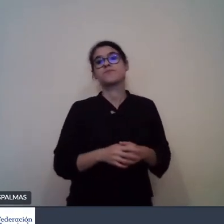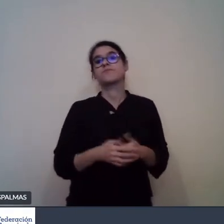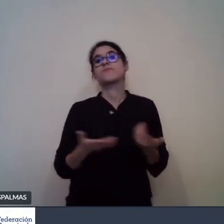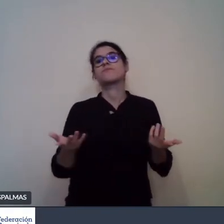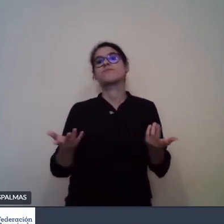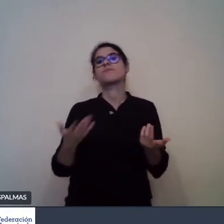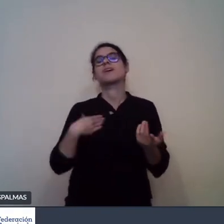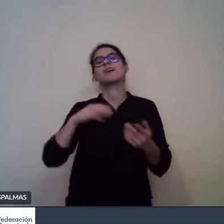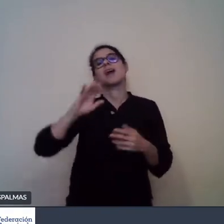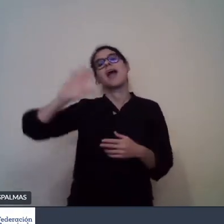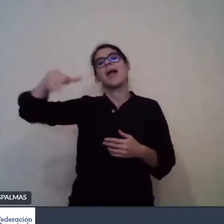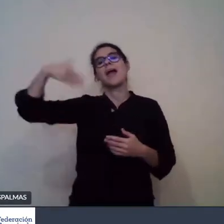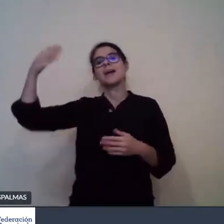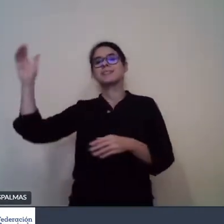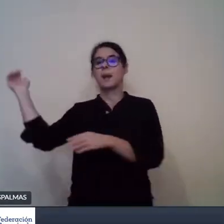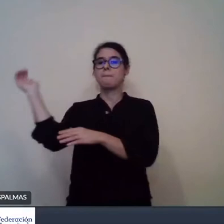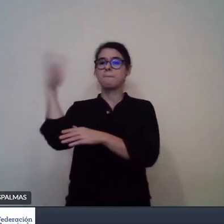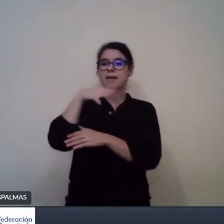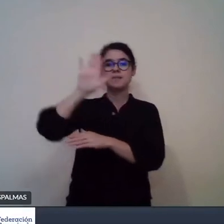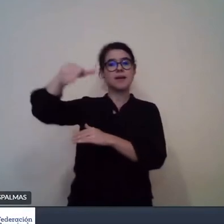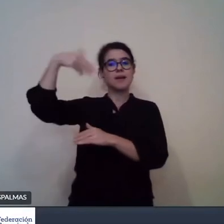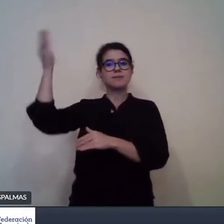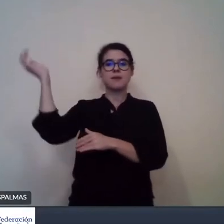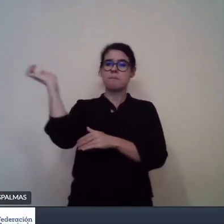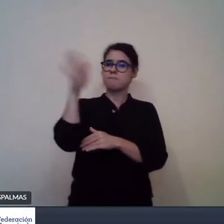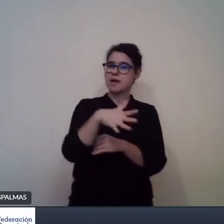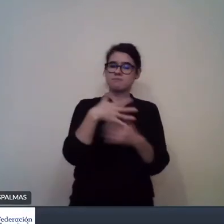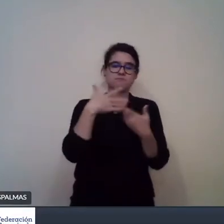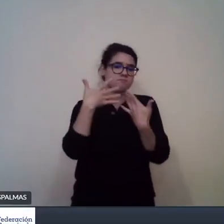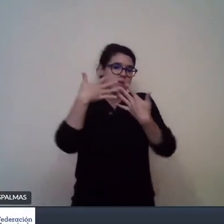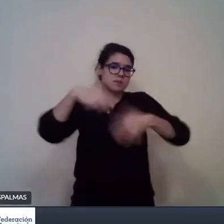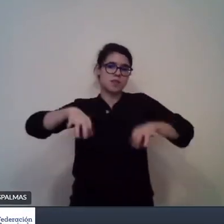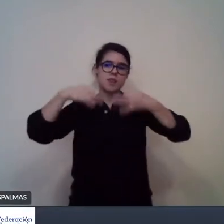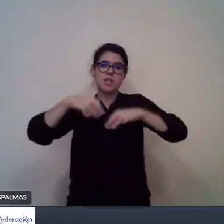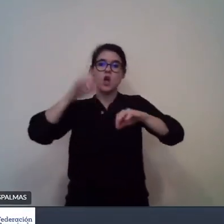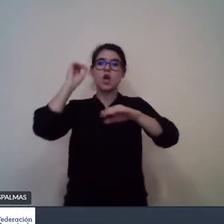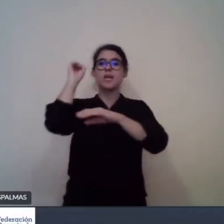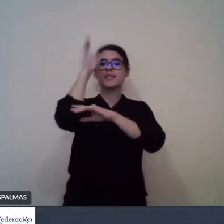extra pass, sencillo y un tiro liberado.